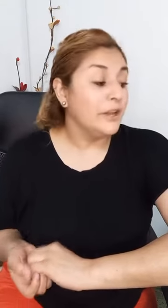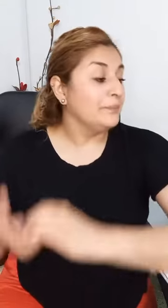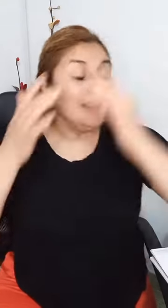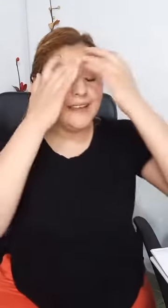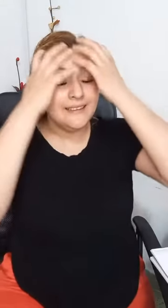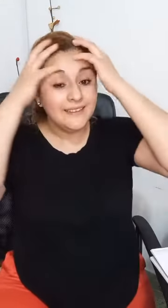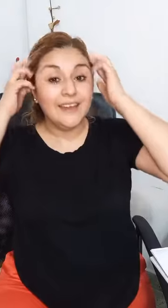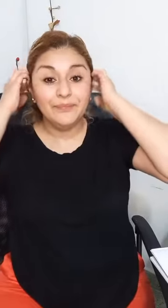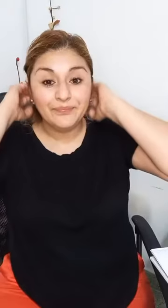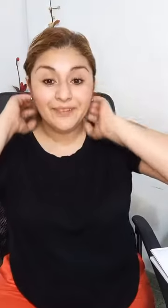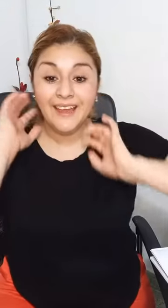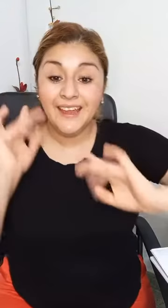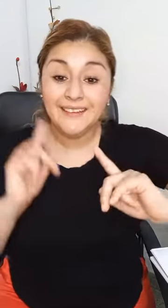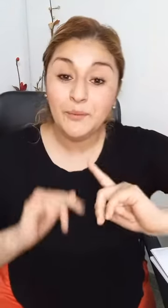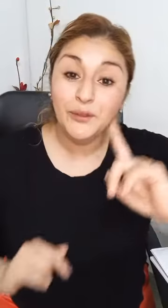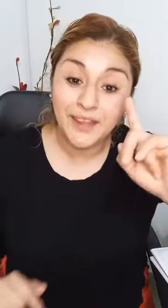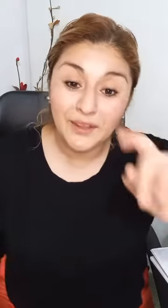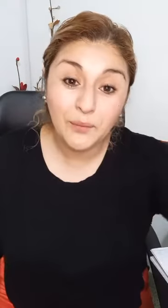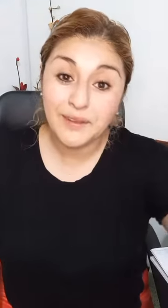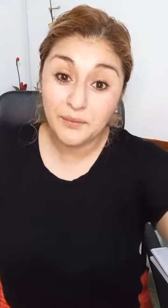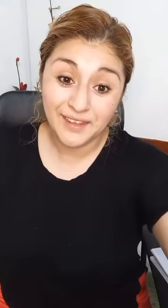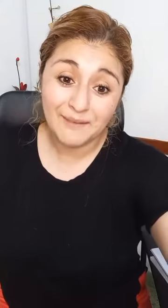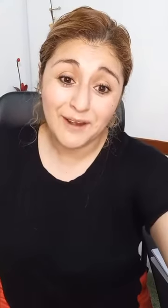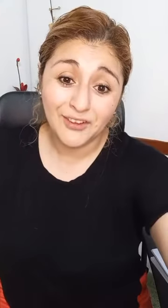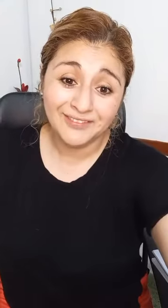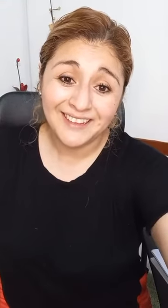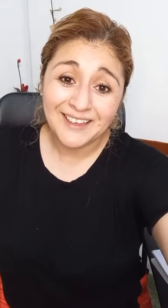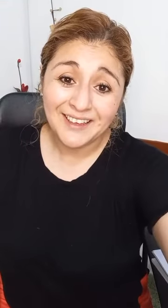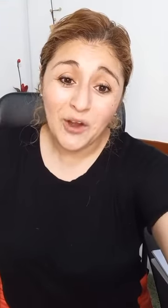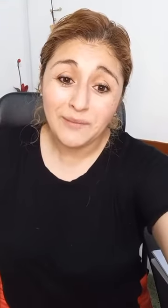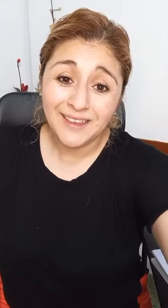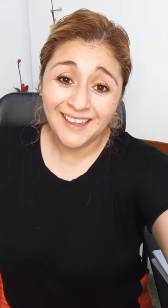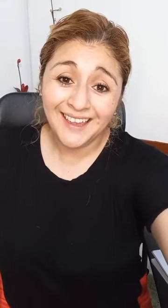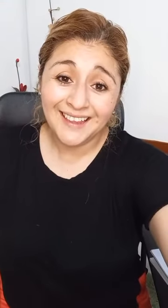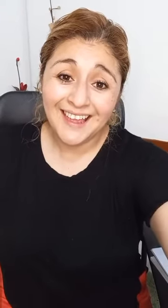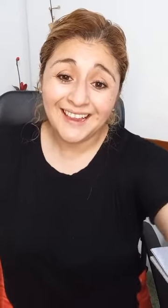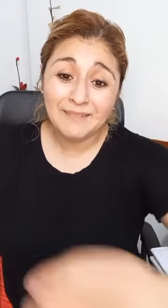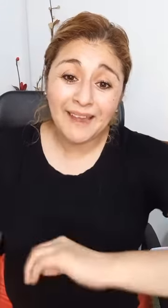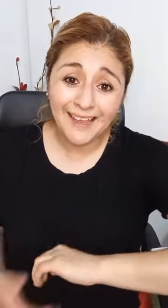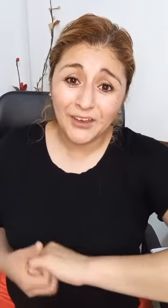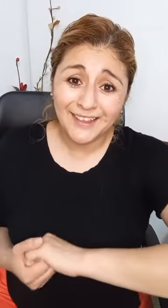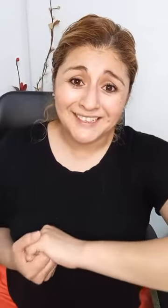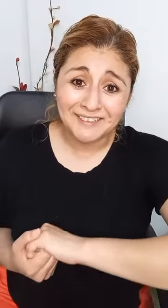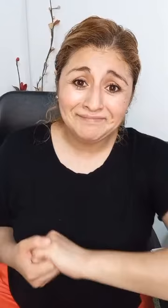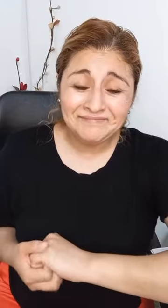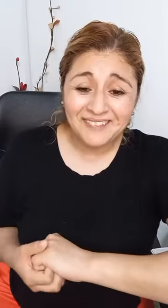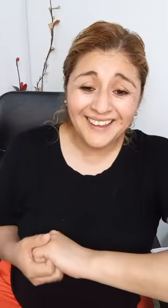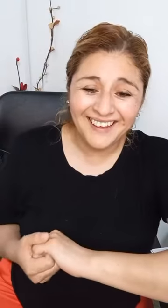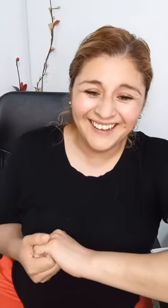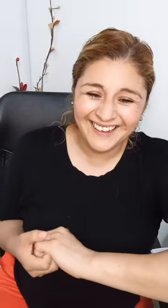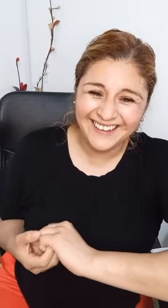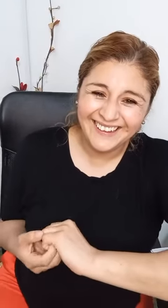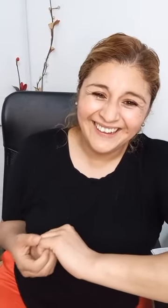Bueno, y les decía. En esta oportunidad no puse música, perdón. Omití el pequeño detalle.